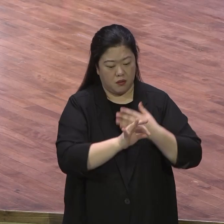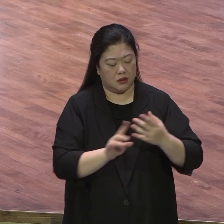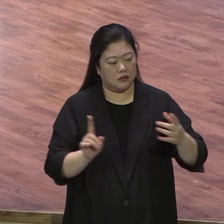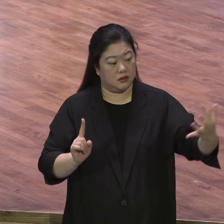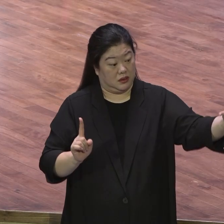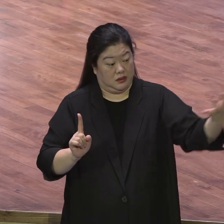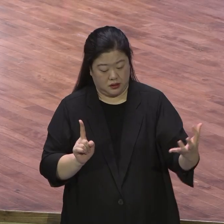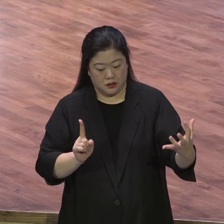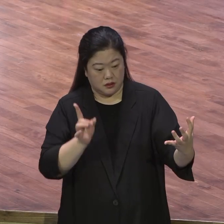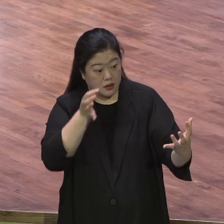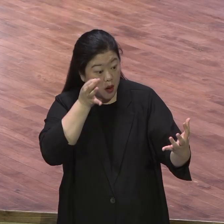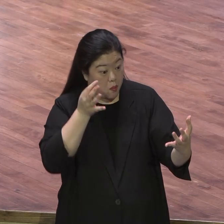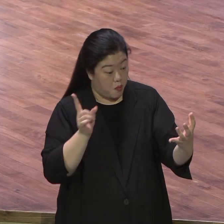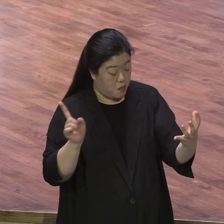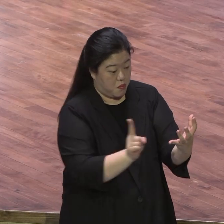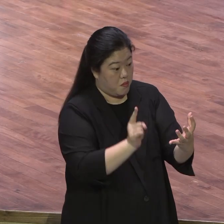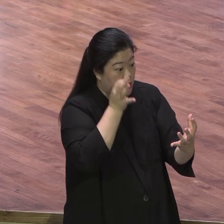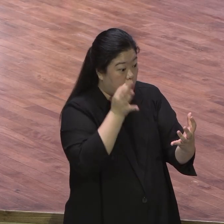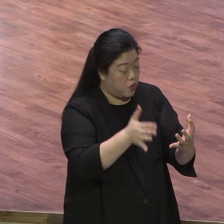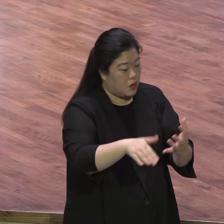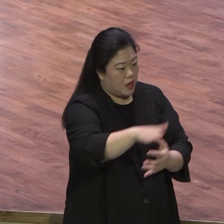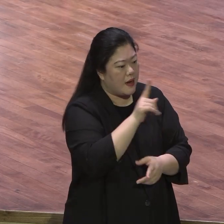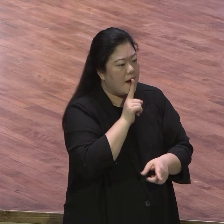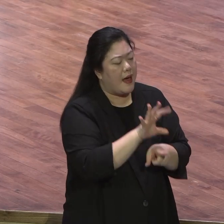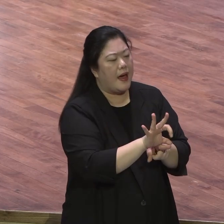거치고 죽지 않게 할지니라